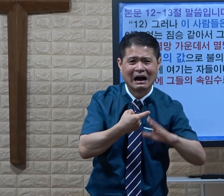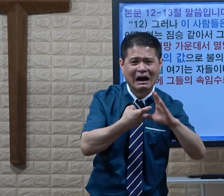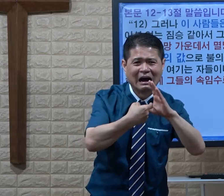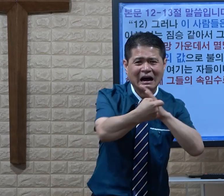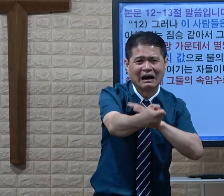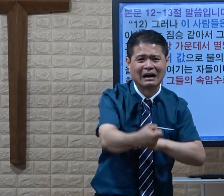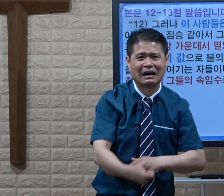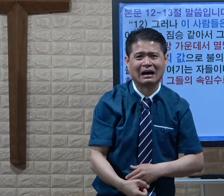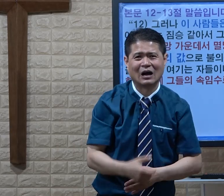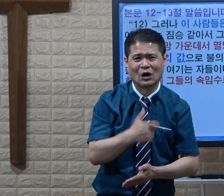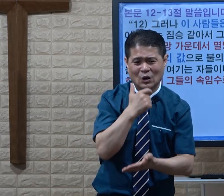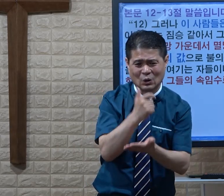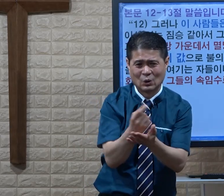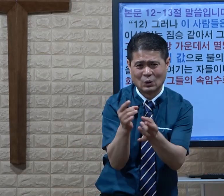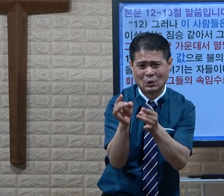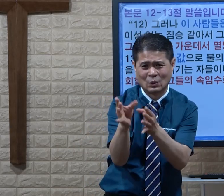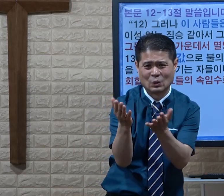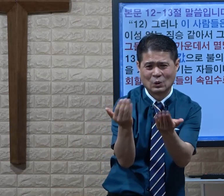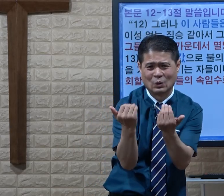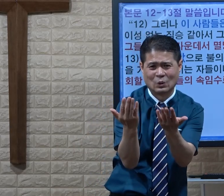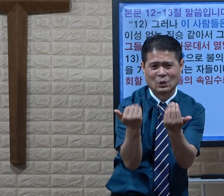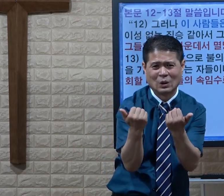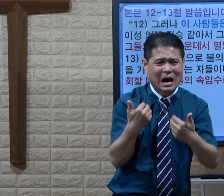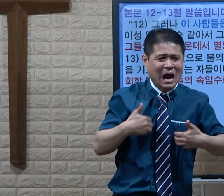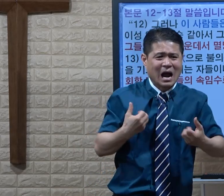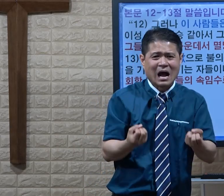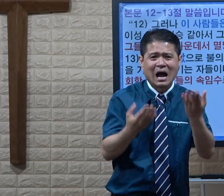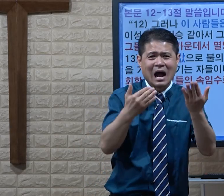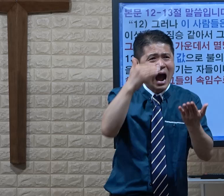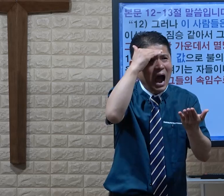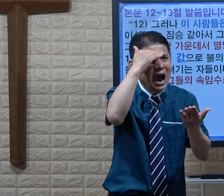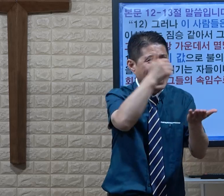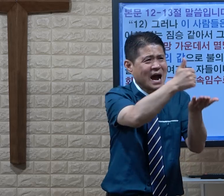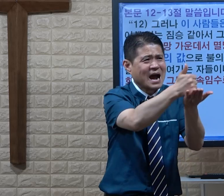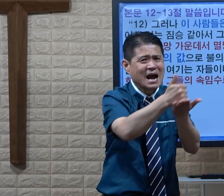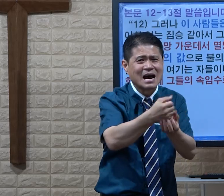돈을 내고 속임수를 당하는 그런 유혹들에